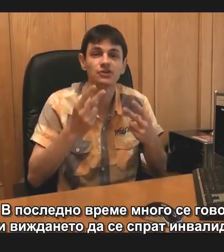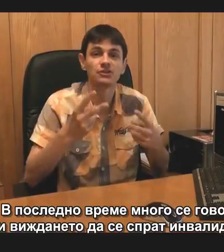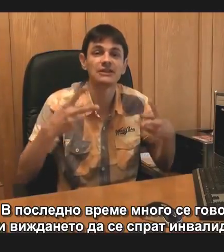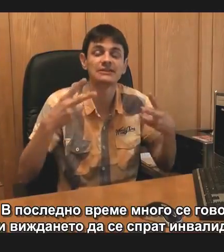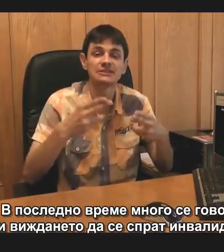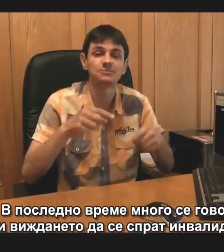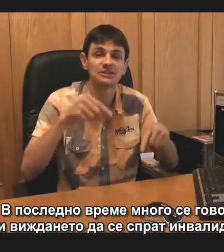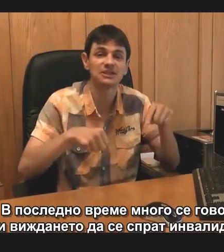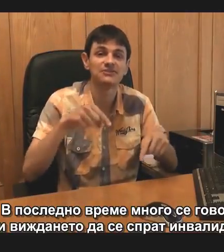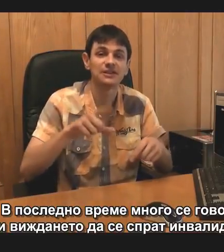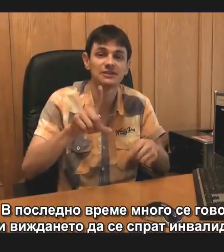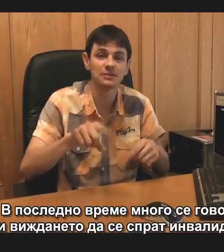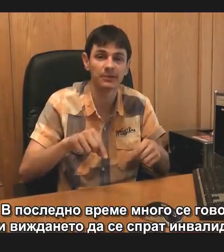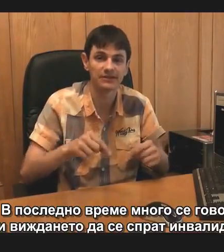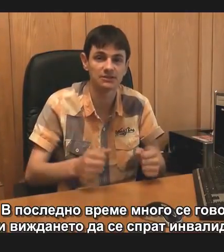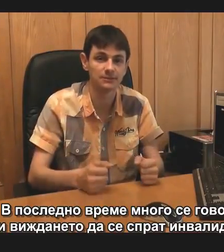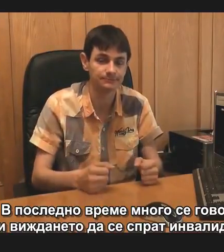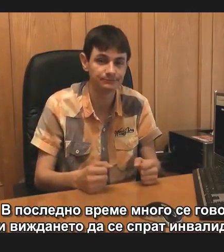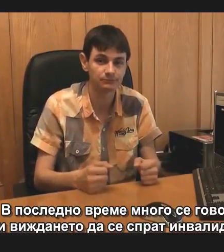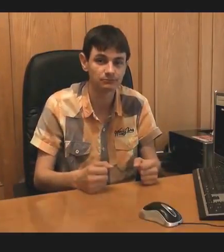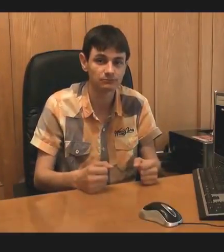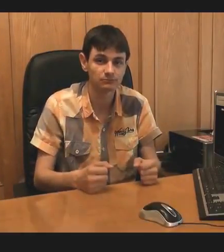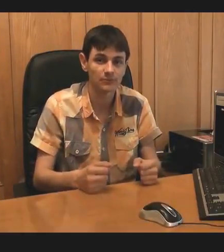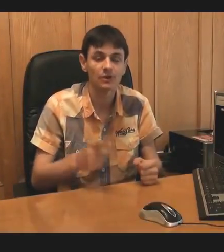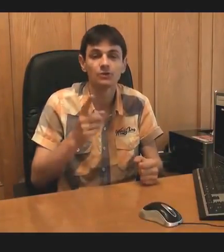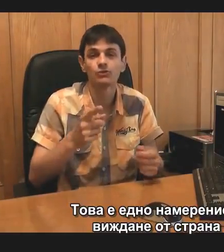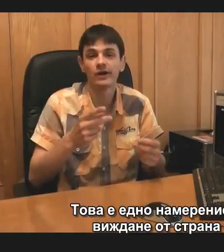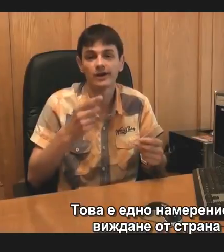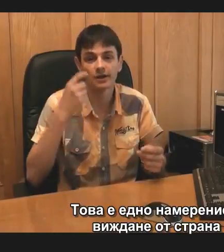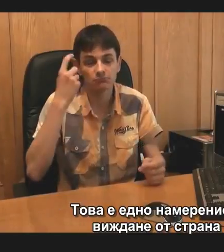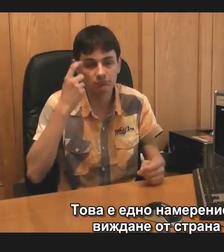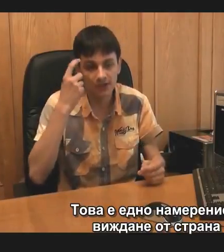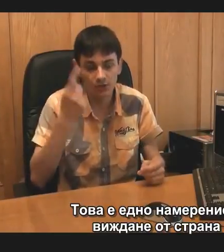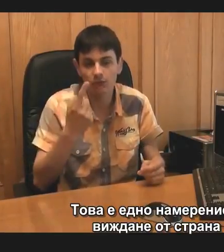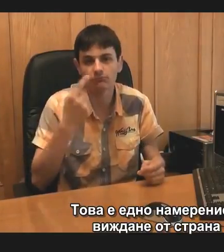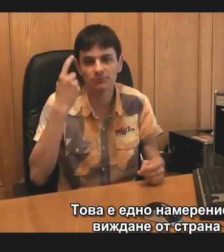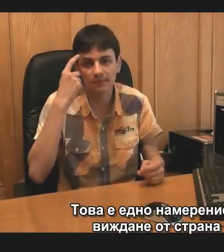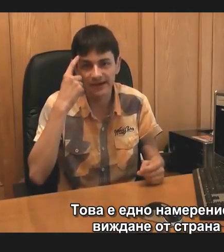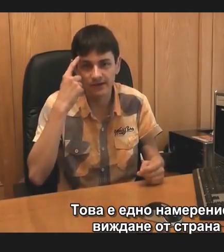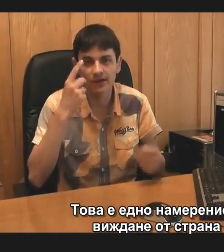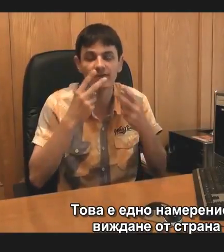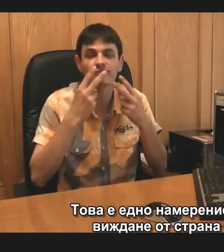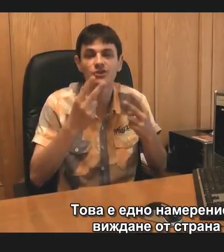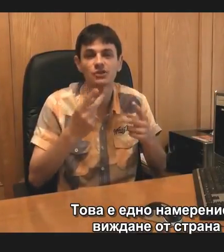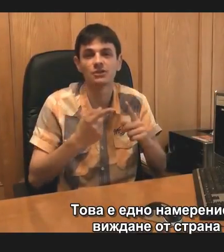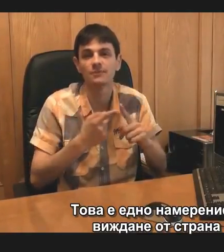виждане да се спрат инвалидните пенсии. Това е едно намерение, виждане